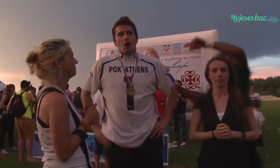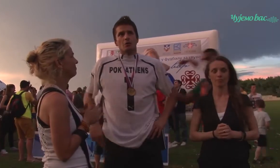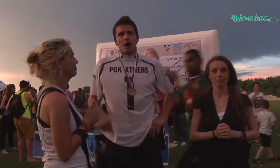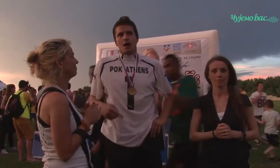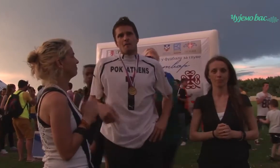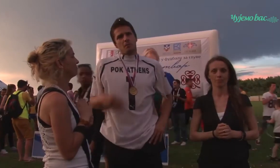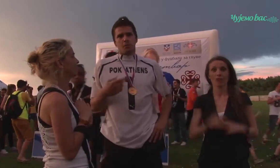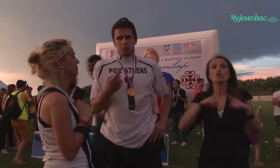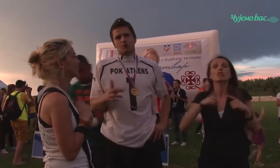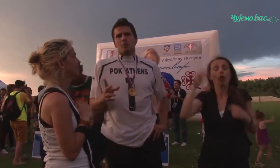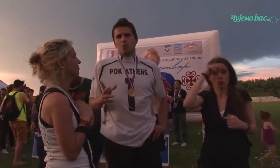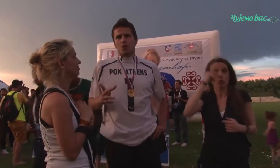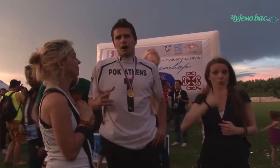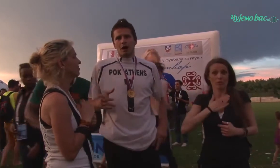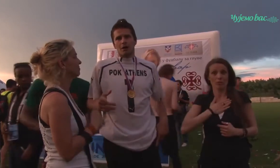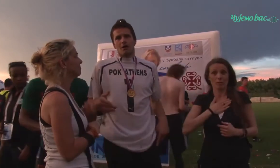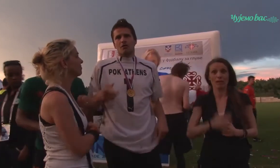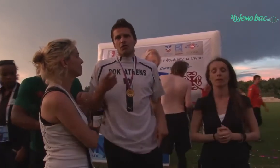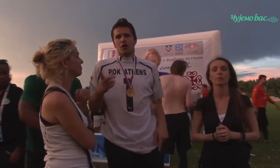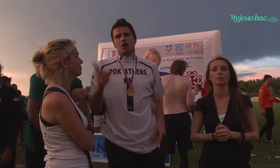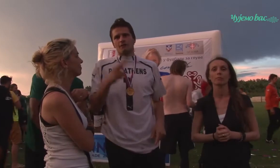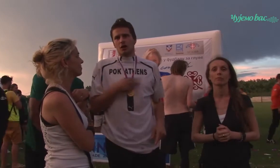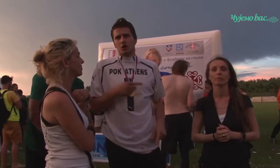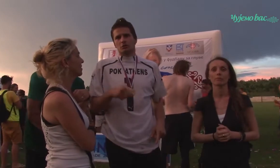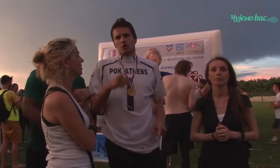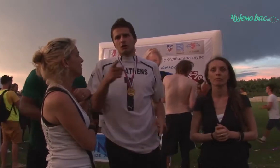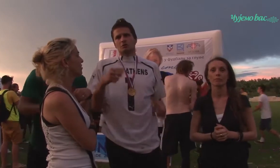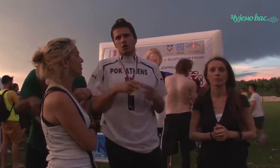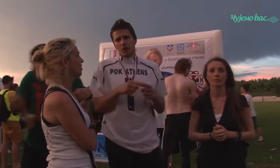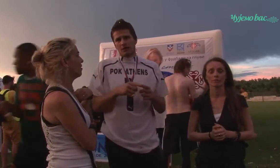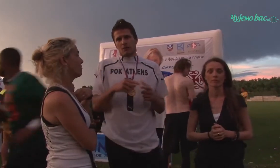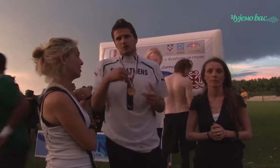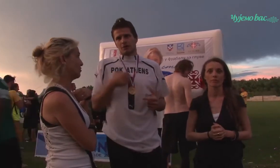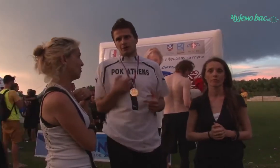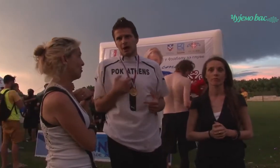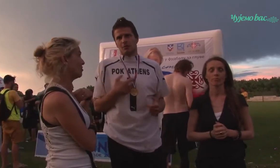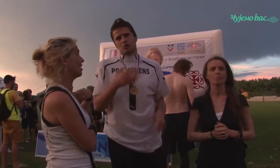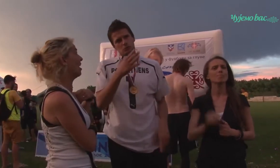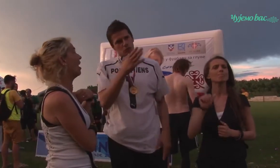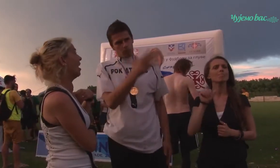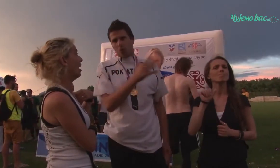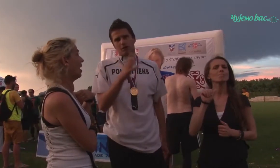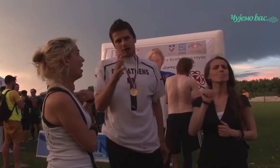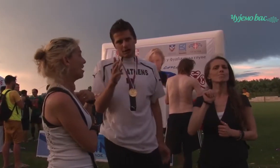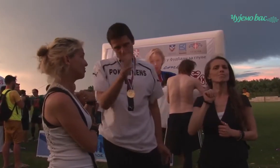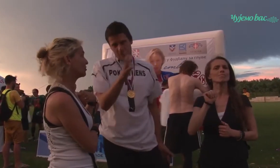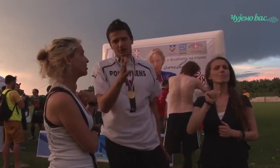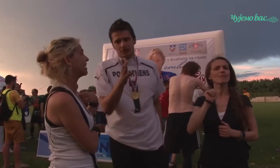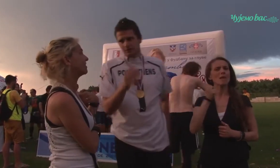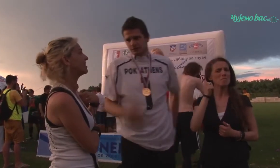experience for me. Και πρώτα απ' όλα, θέλω να αφιερώσω την ομάδα μου και τη δικιά μου. To Pork, I want to dedicate